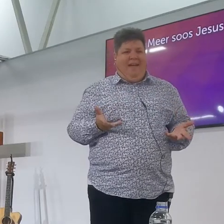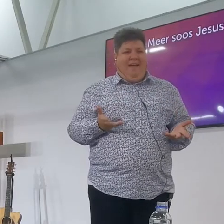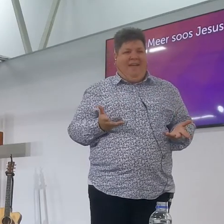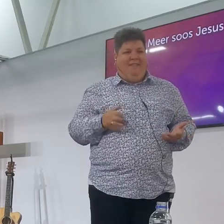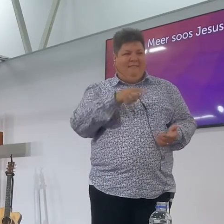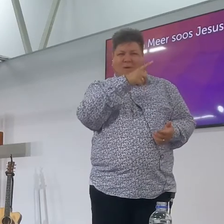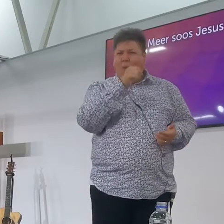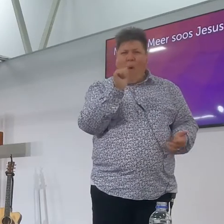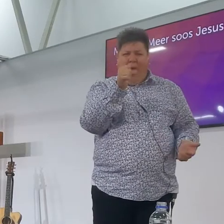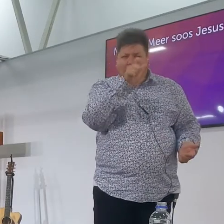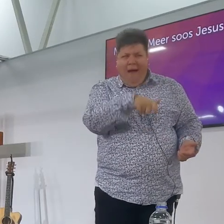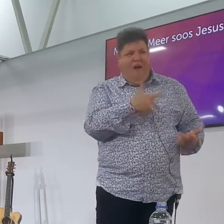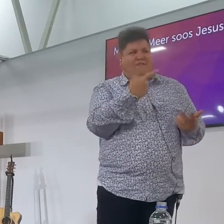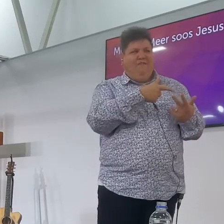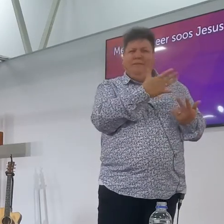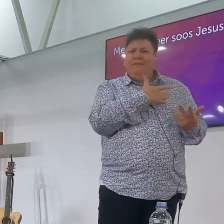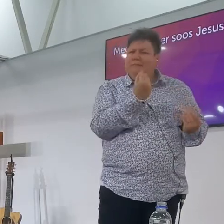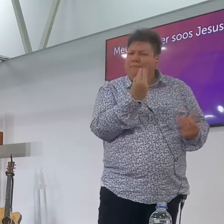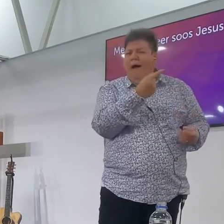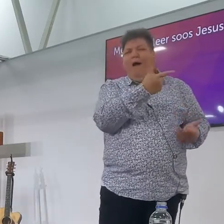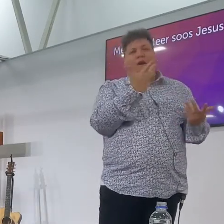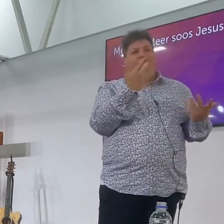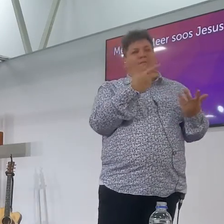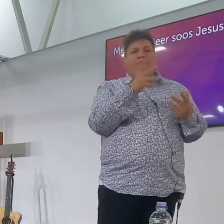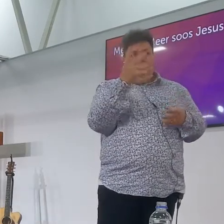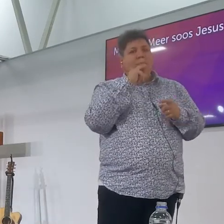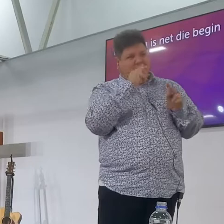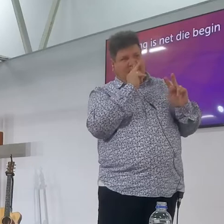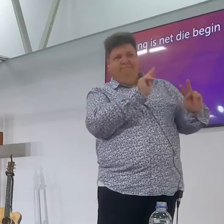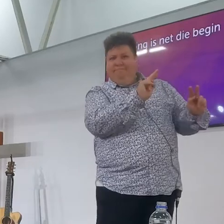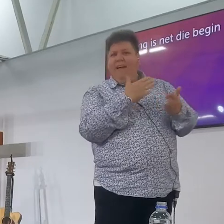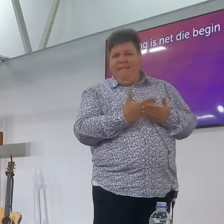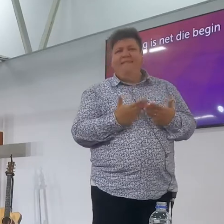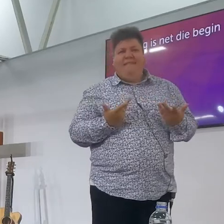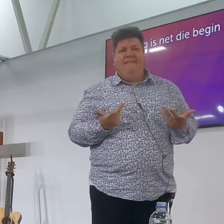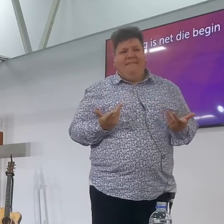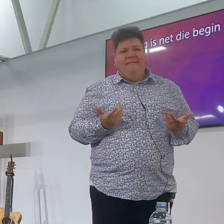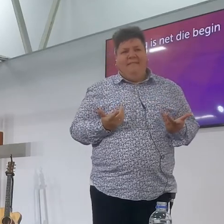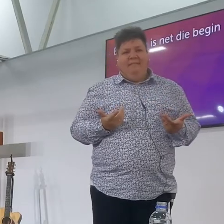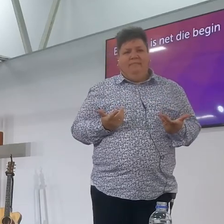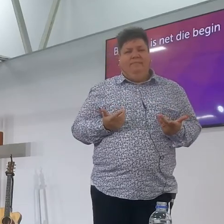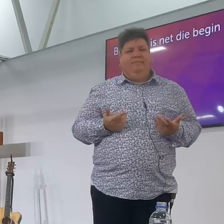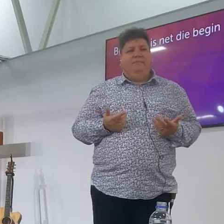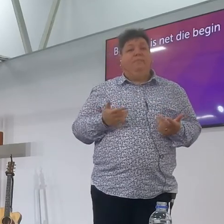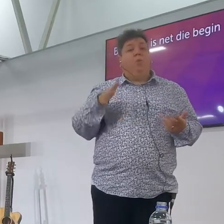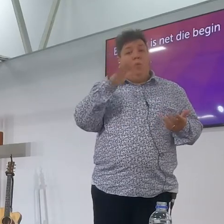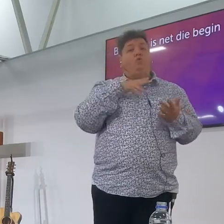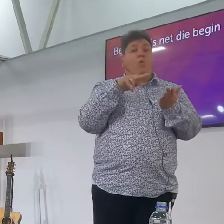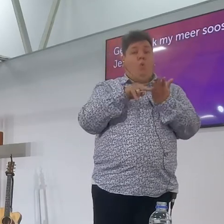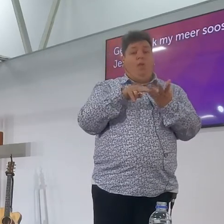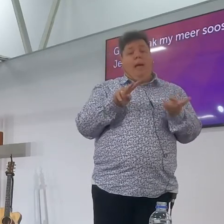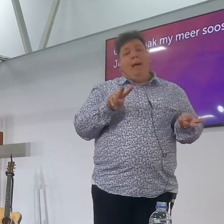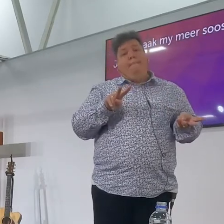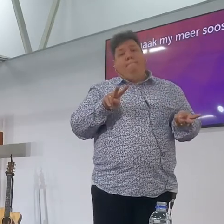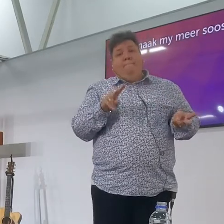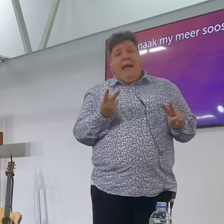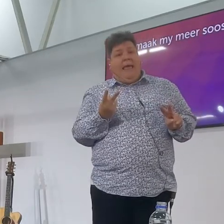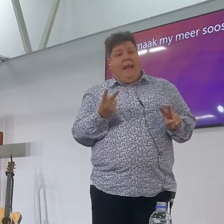dit. Dit is so eenvoudig soos dit. Dit is nie eens moeilik om in te sien en te verstaan nie. Nou ok, bekering het ons mekaar gesê is net die